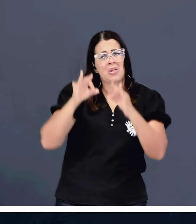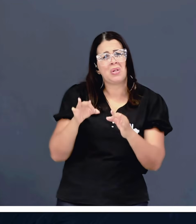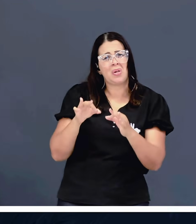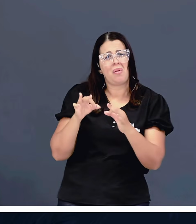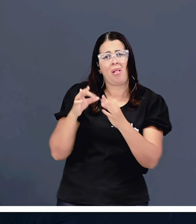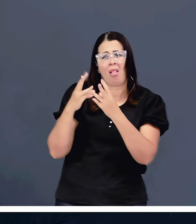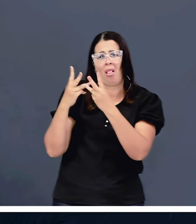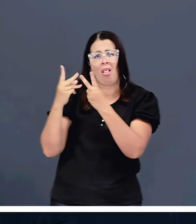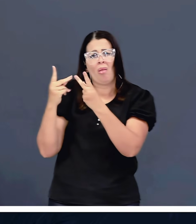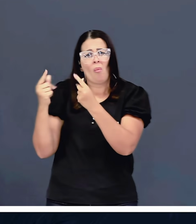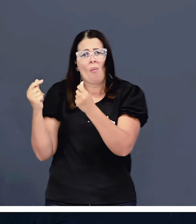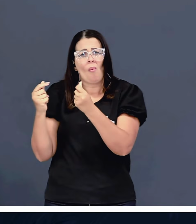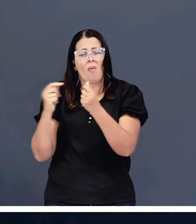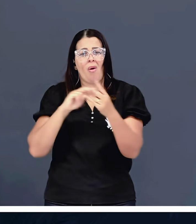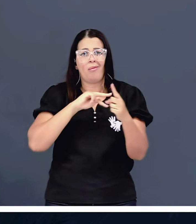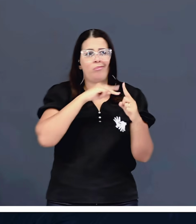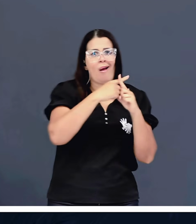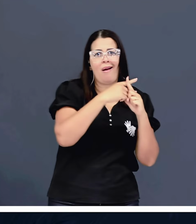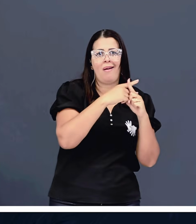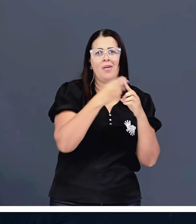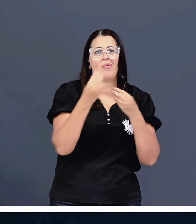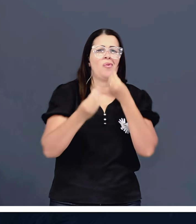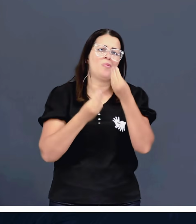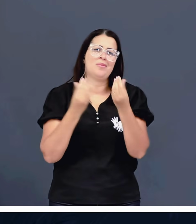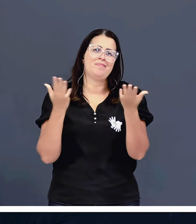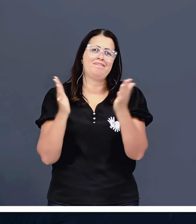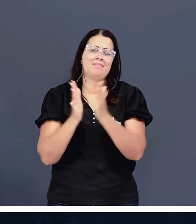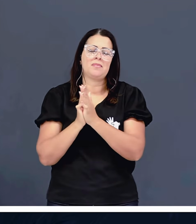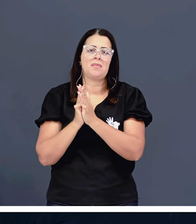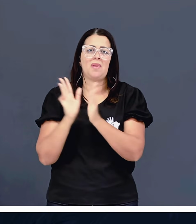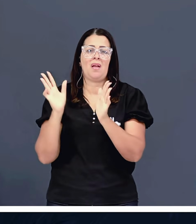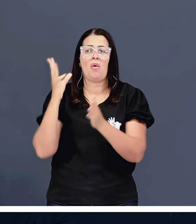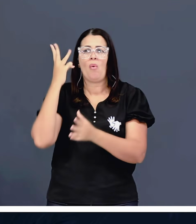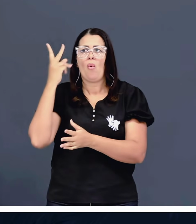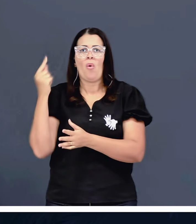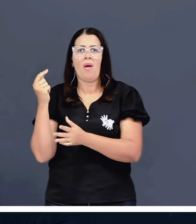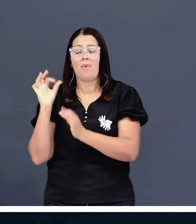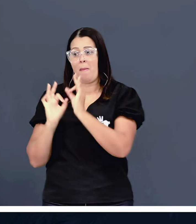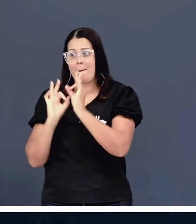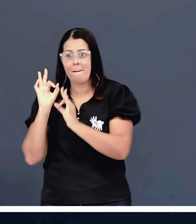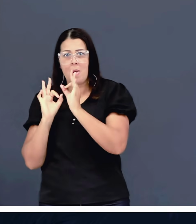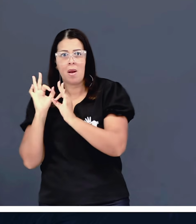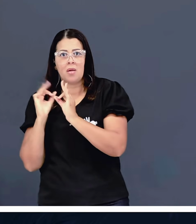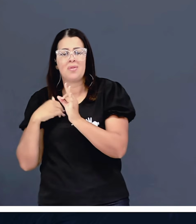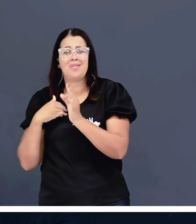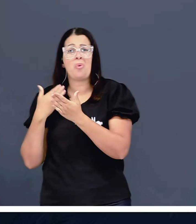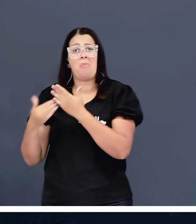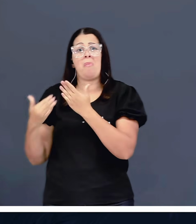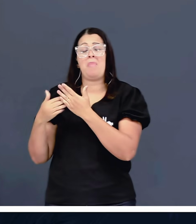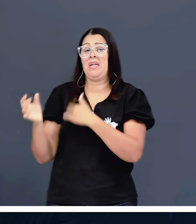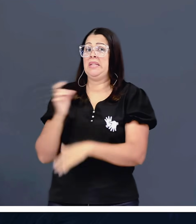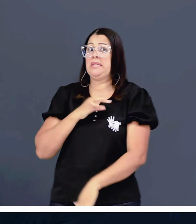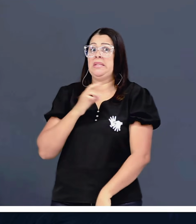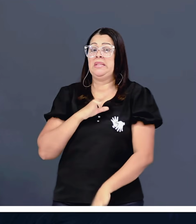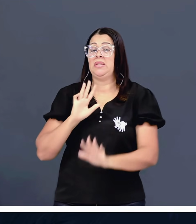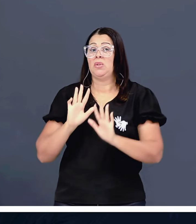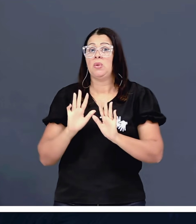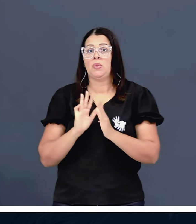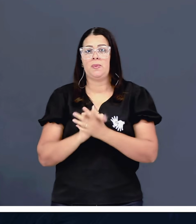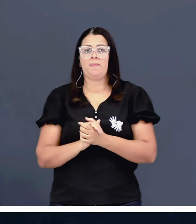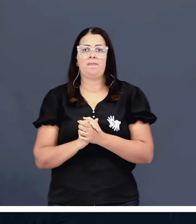ou de abundância? Mentalidade de escassez, eu me preparo para não perder. Eu tenho medo de perder.